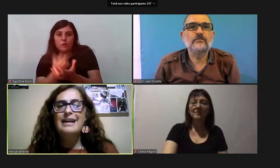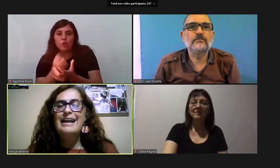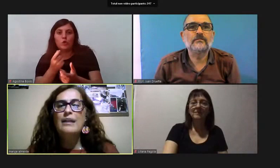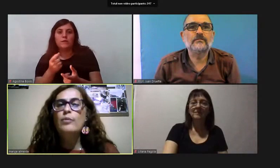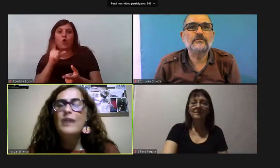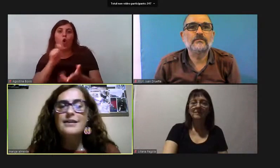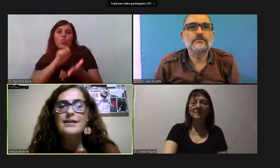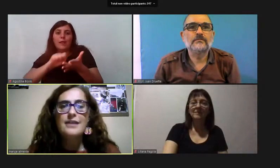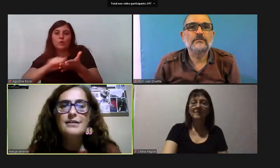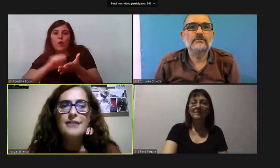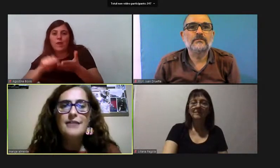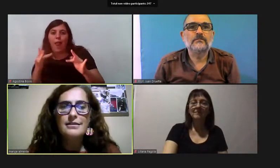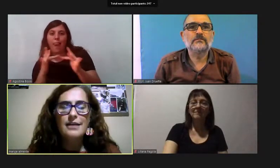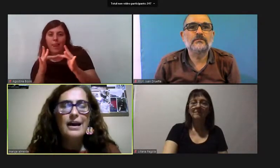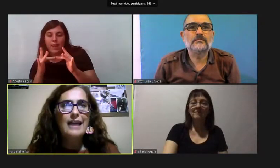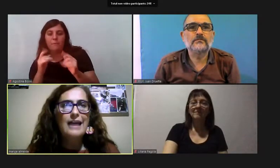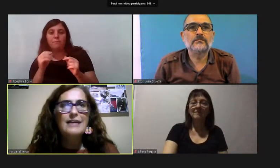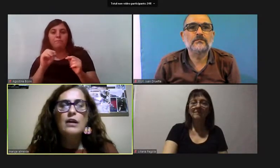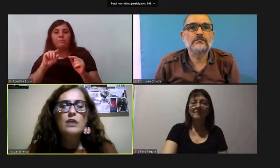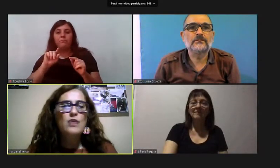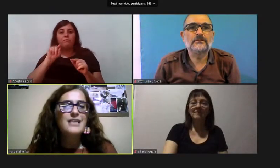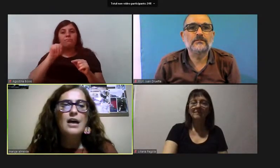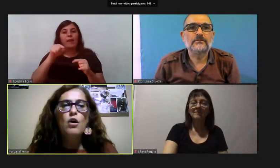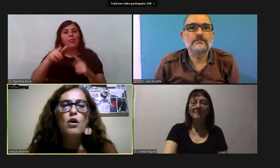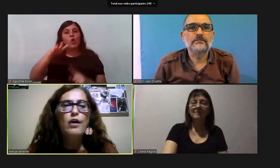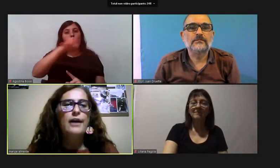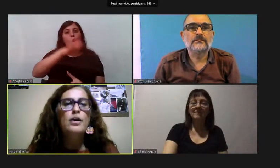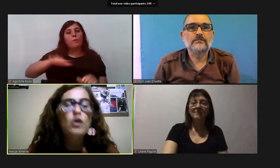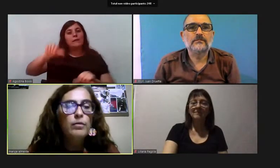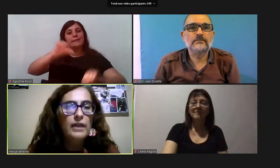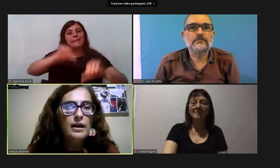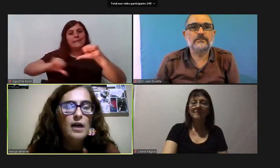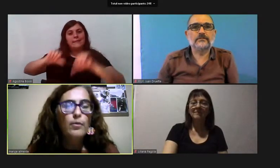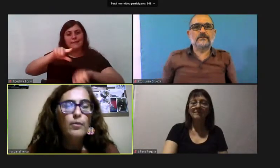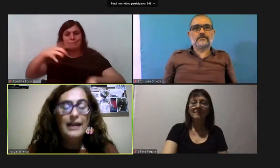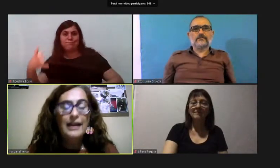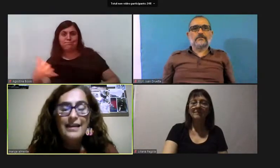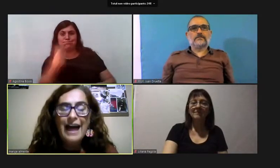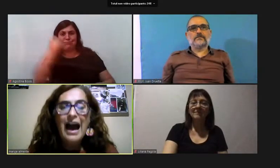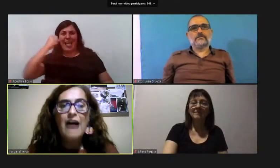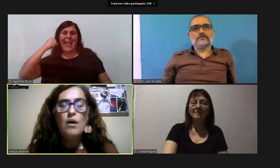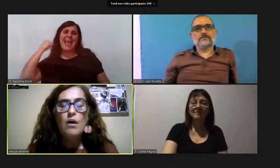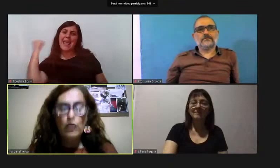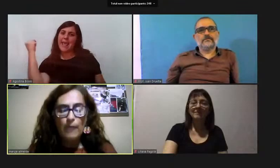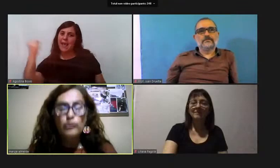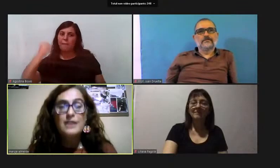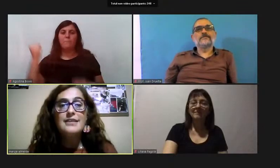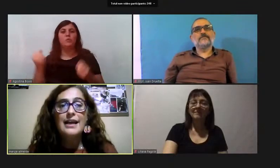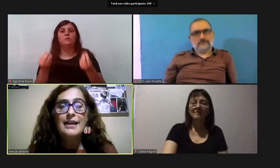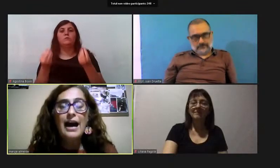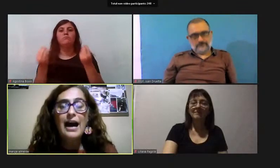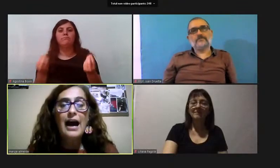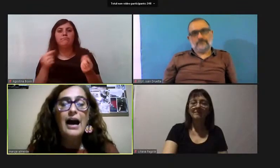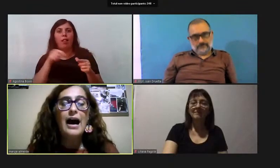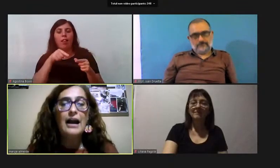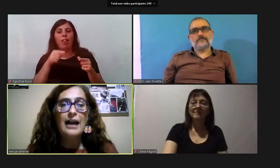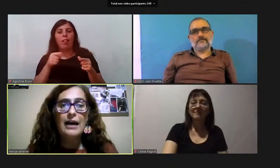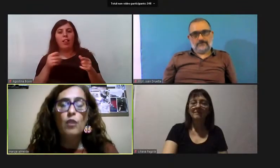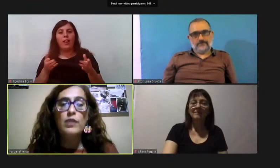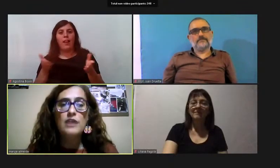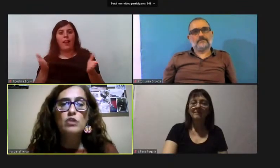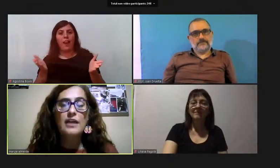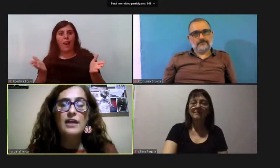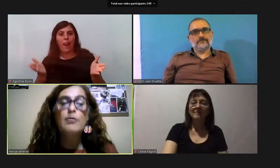es, en el campo de las ciencias, es un hallazgo enorme porque le da una potencialidad a